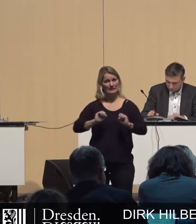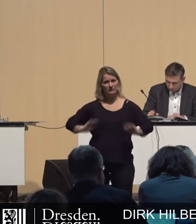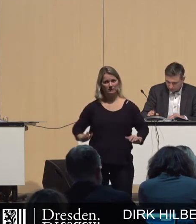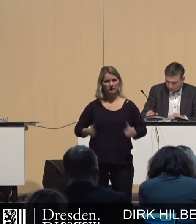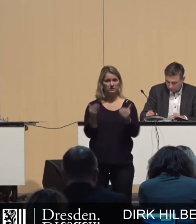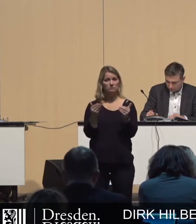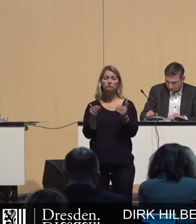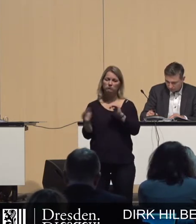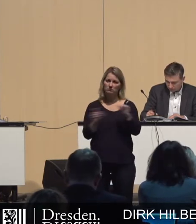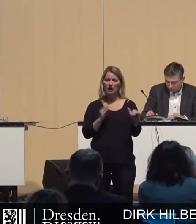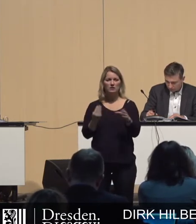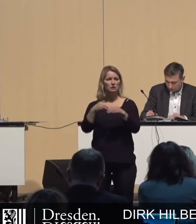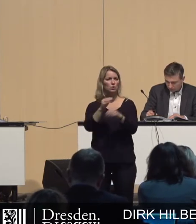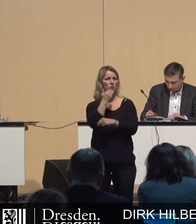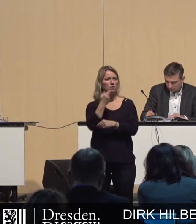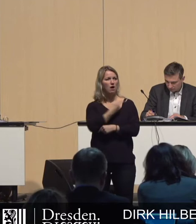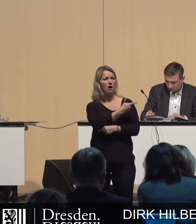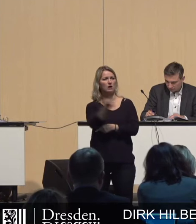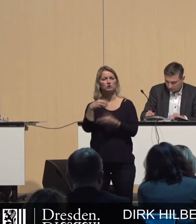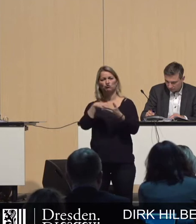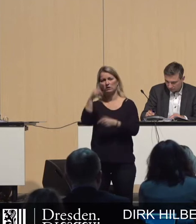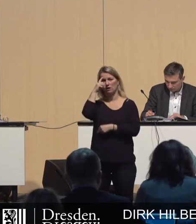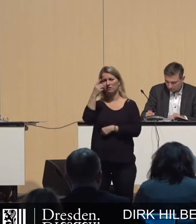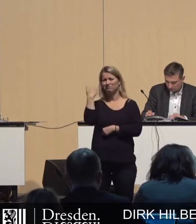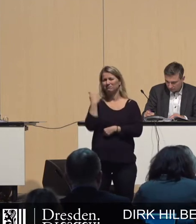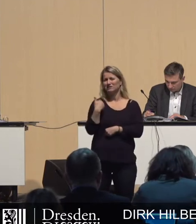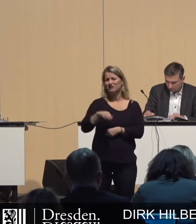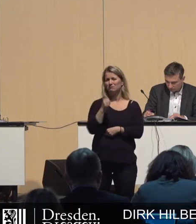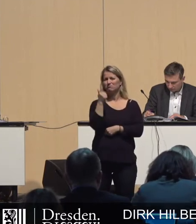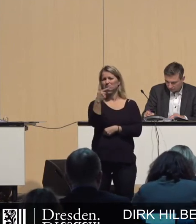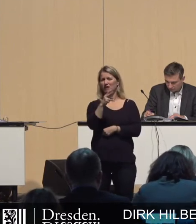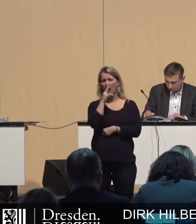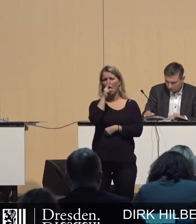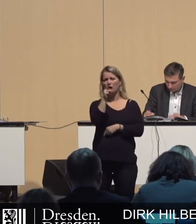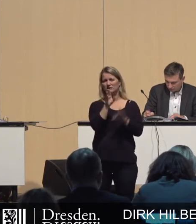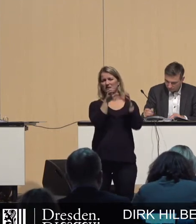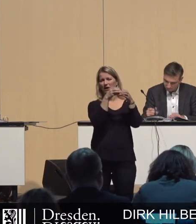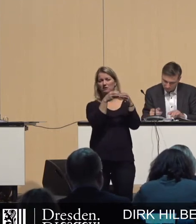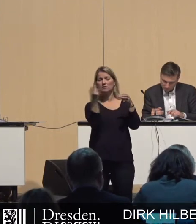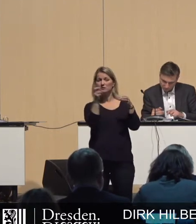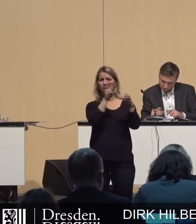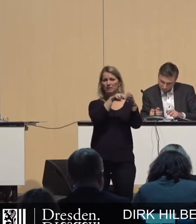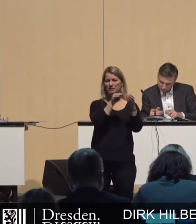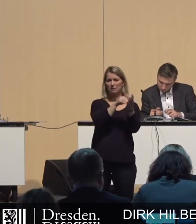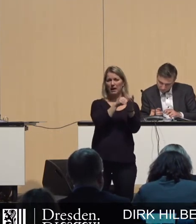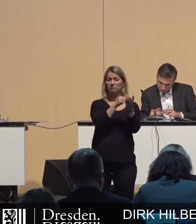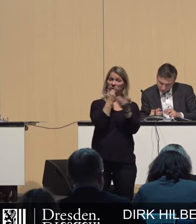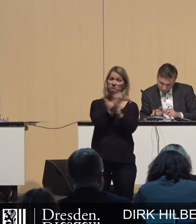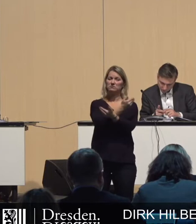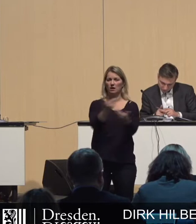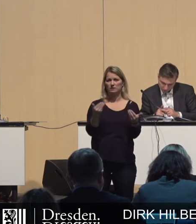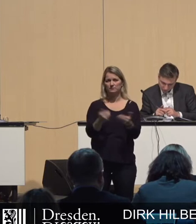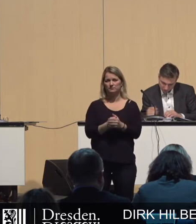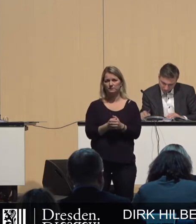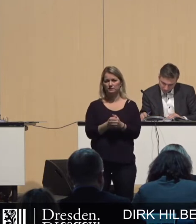den Stadträtinnen und Stadträten, die in diversen Aufsichtsgremien diesen Prozess begleitet haben. Lassen Sie